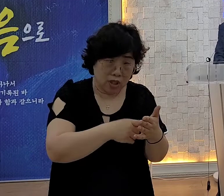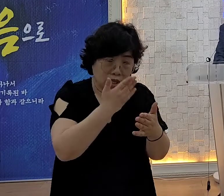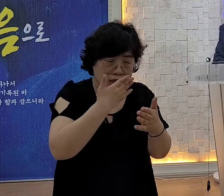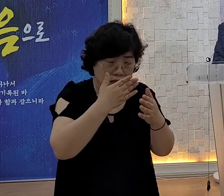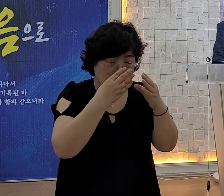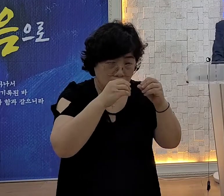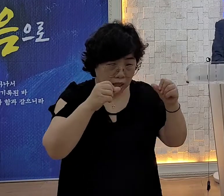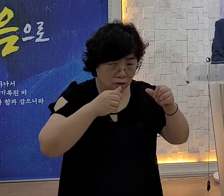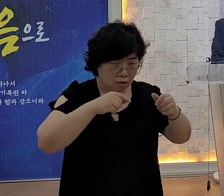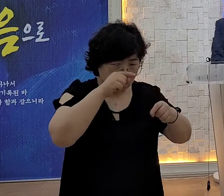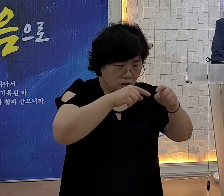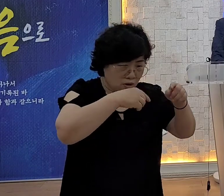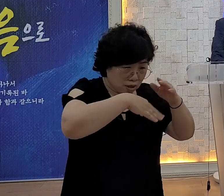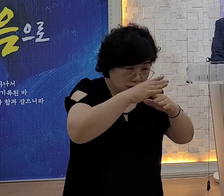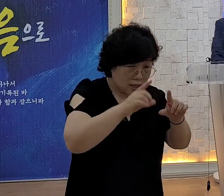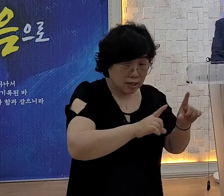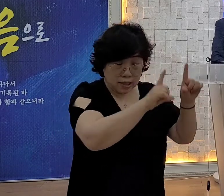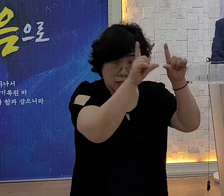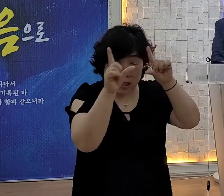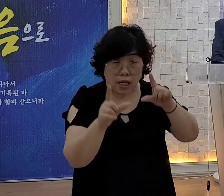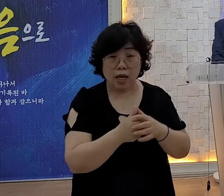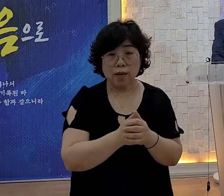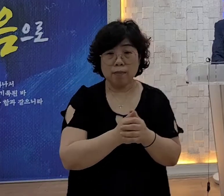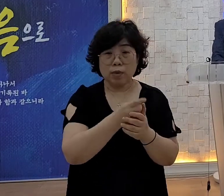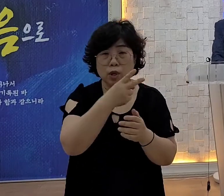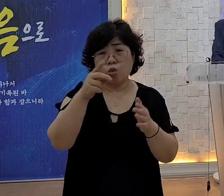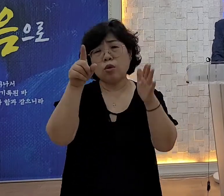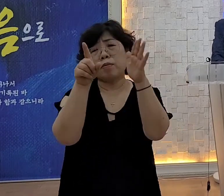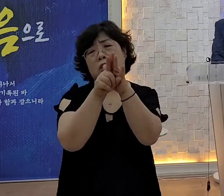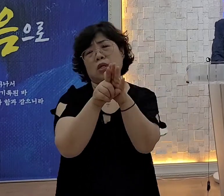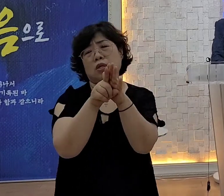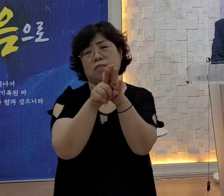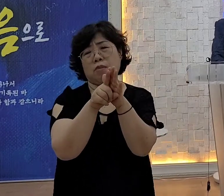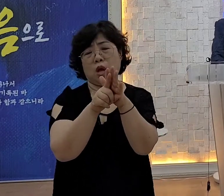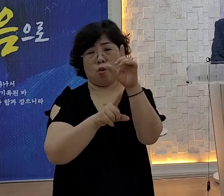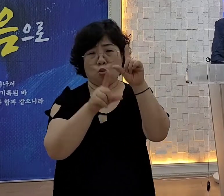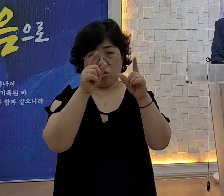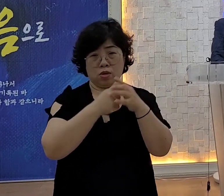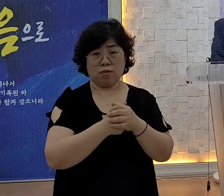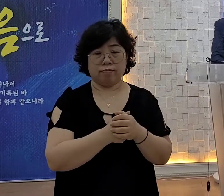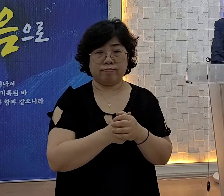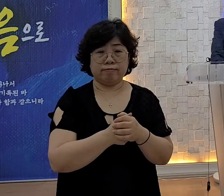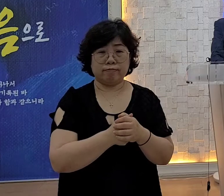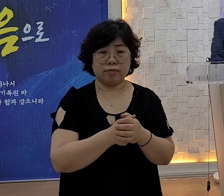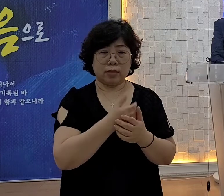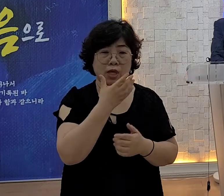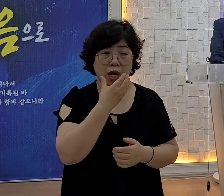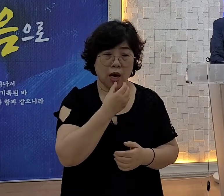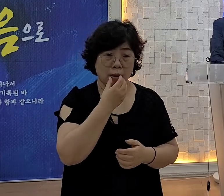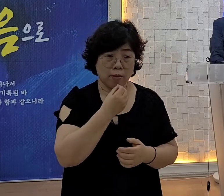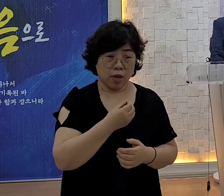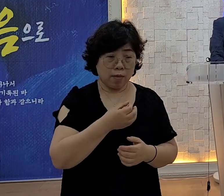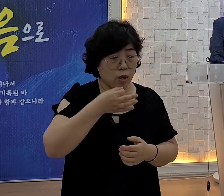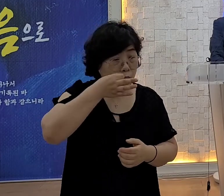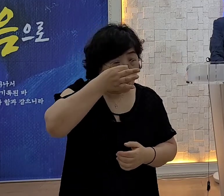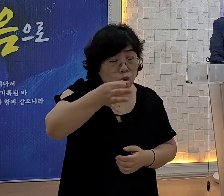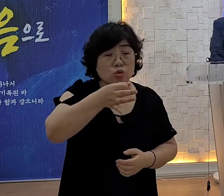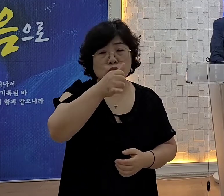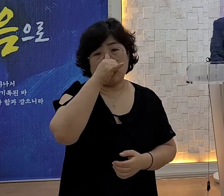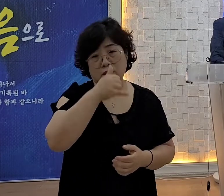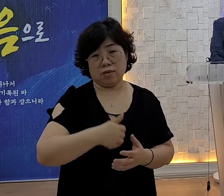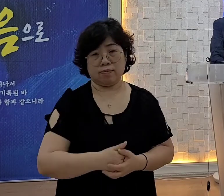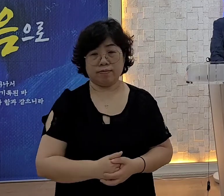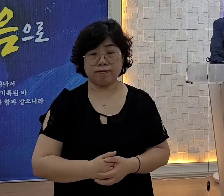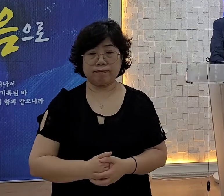땅으로 걸어가는 삶. 이게 믿음의 길인 것을 이 아브라함이 보여주는 메시지다